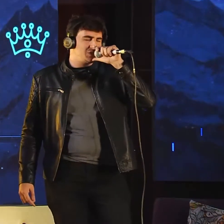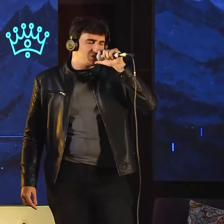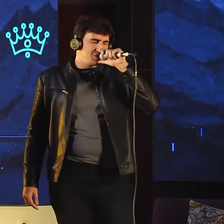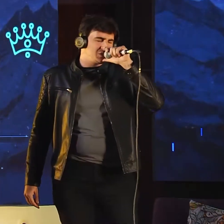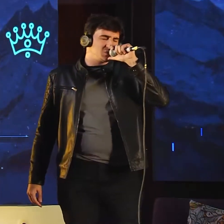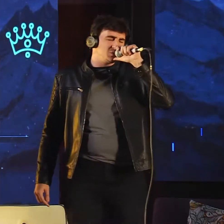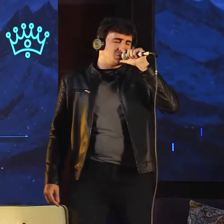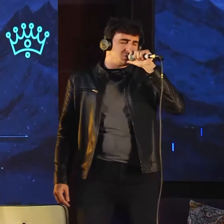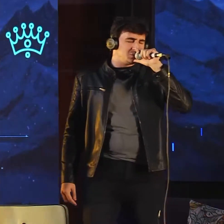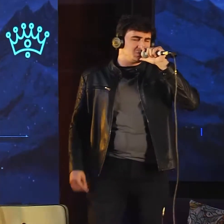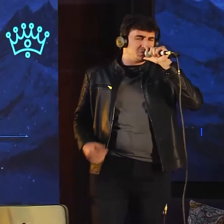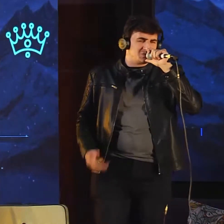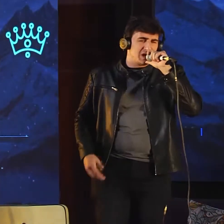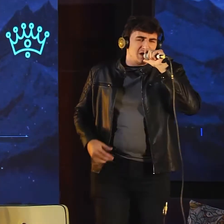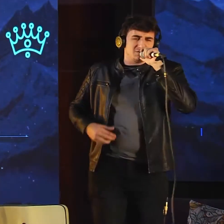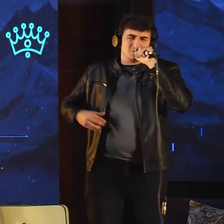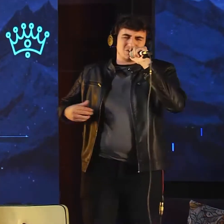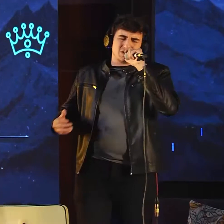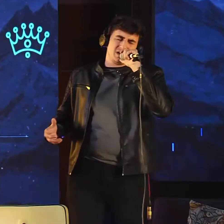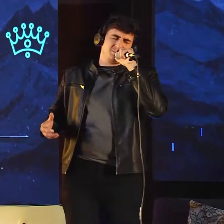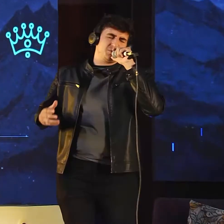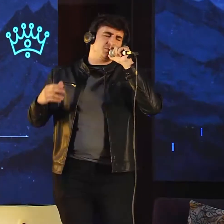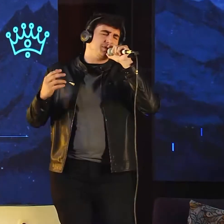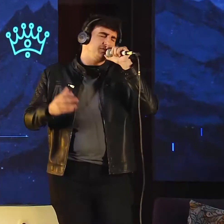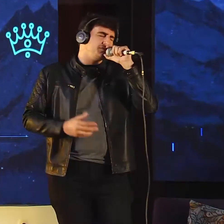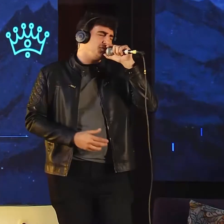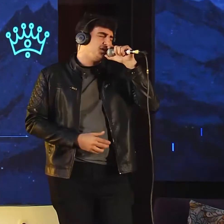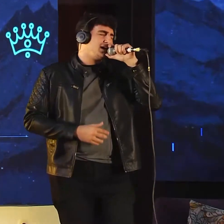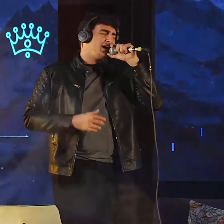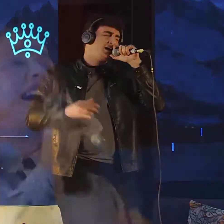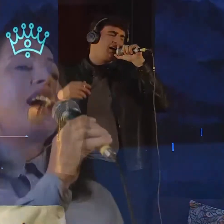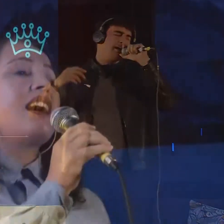confiantes em Jesus, vamos sempre o